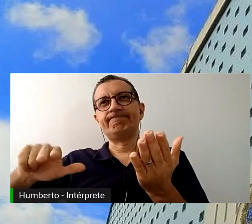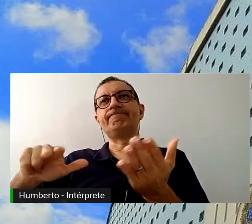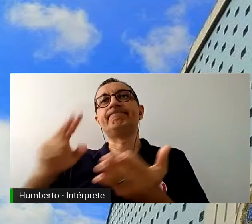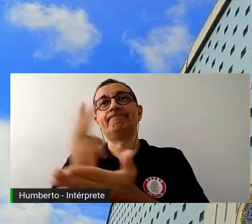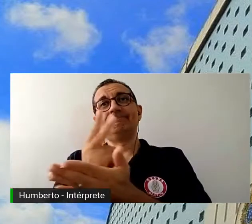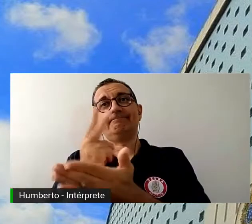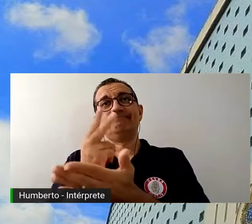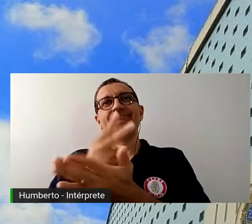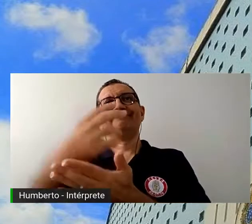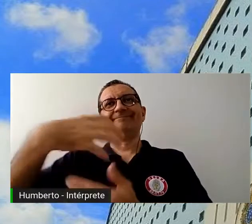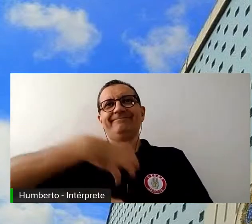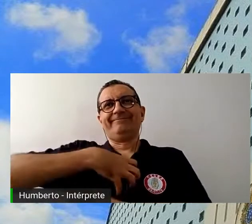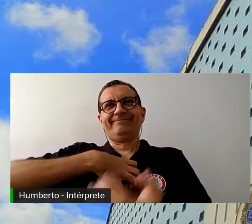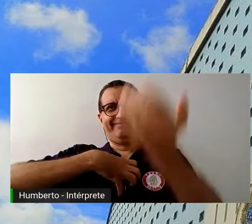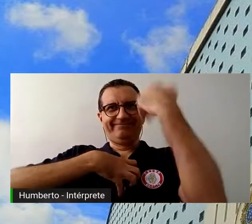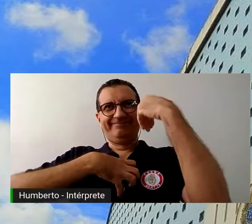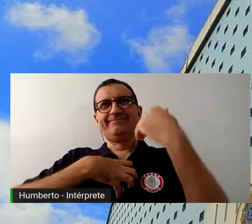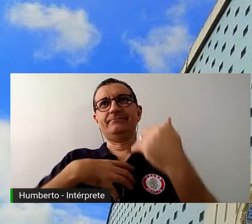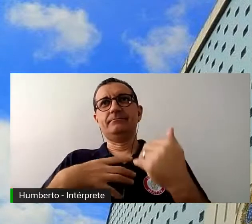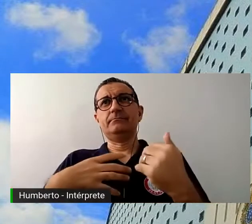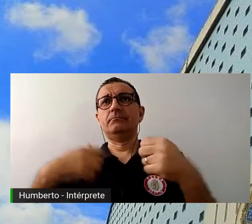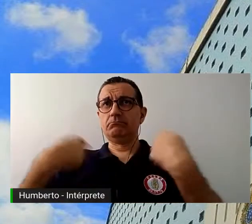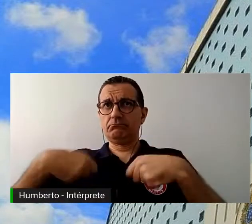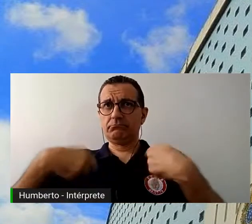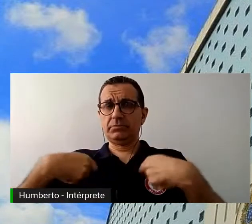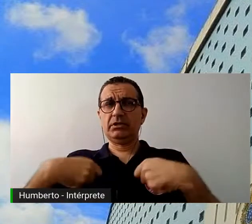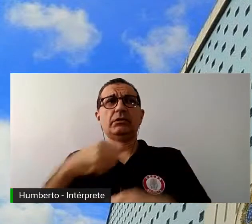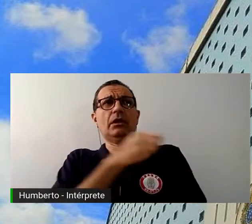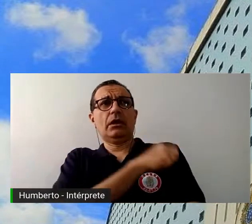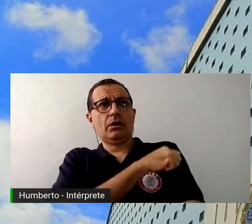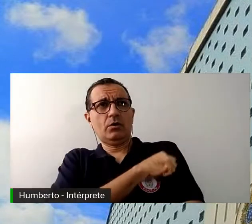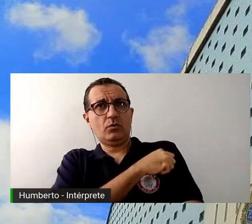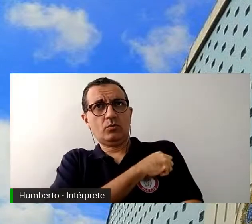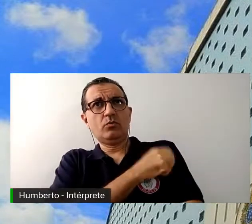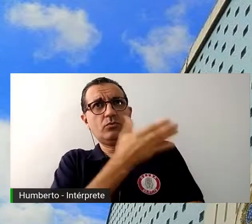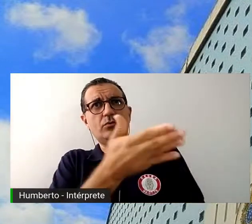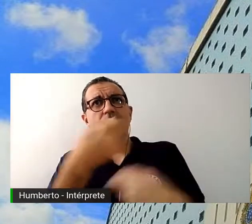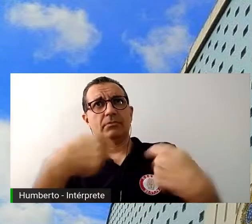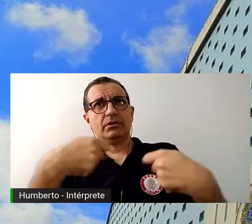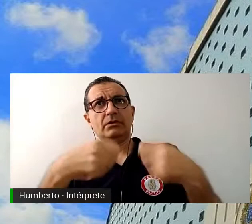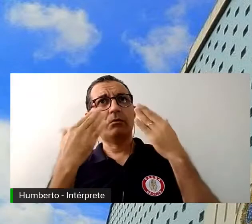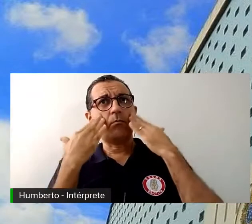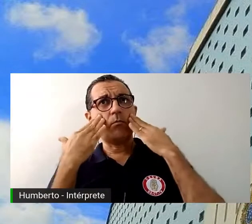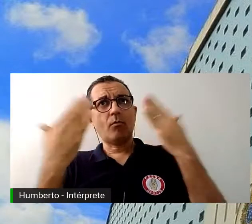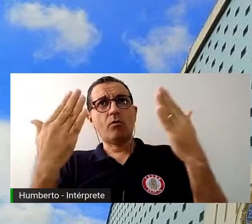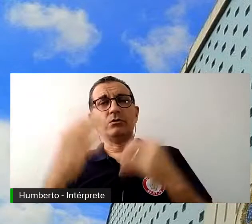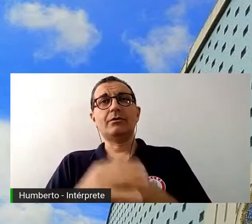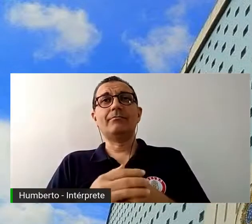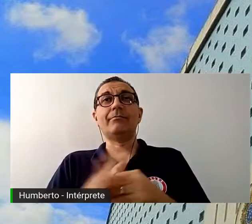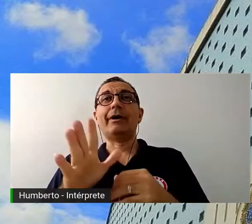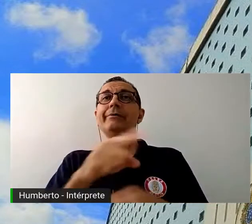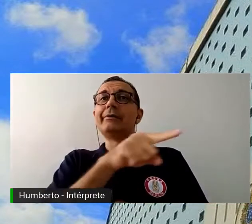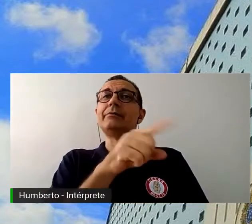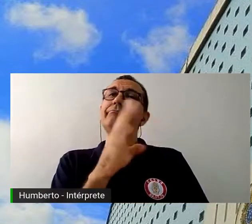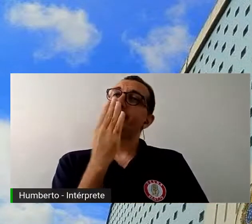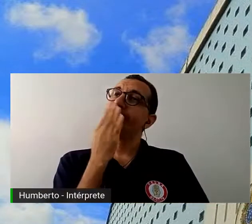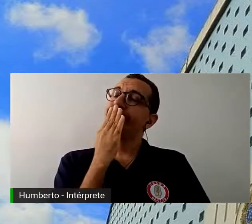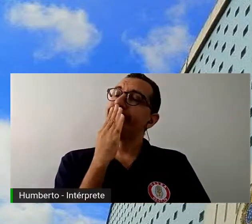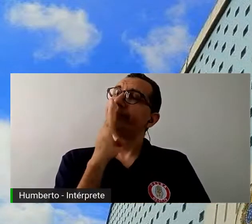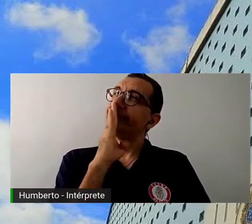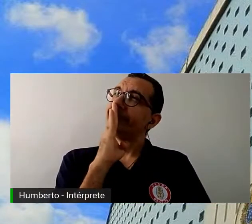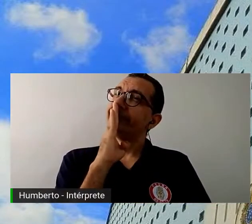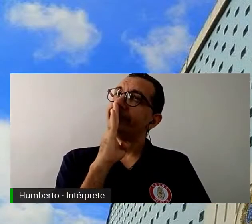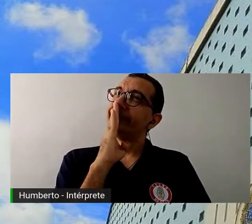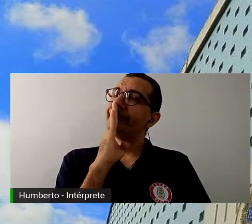de nós, ela deve ser despertada nos alunos. Nem sempre os nossos alunos, jovens alunos têm isso. Agora, visando a